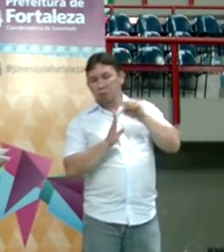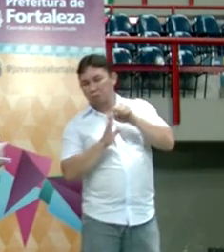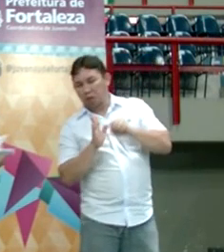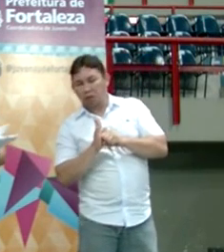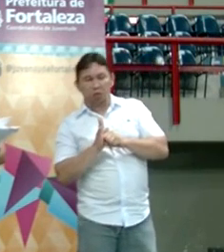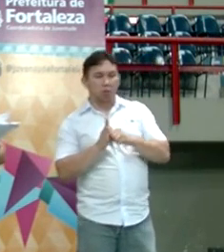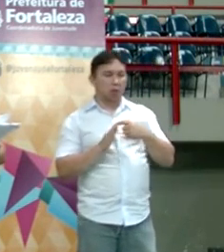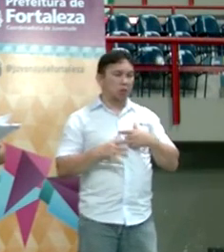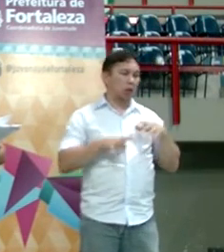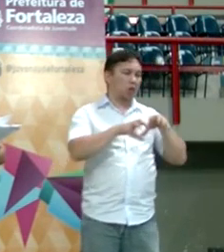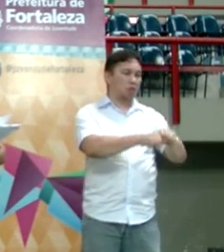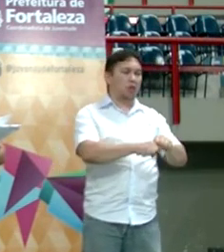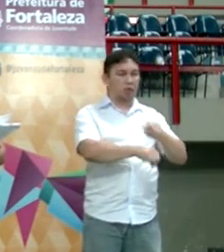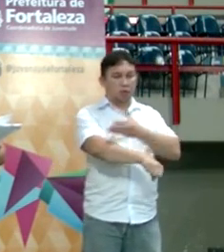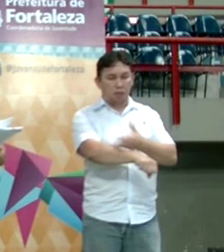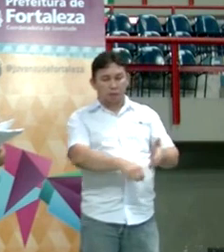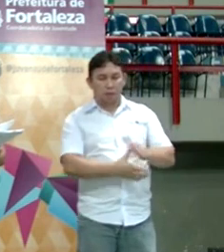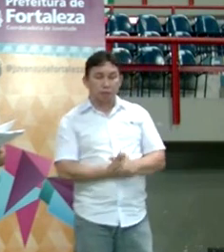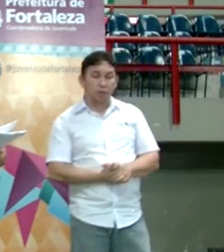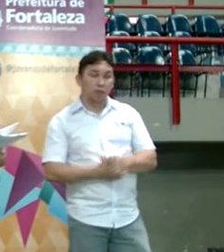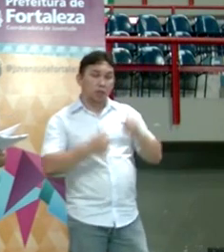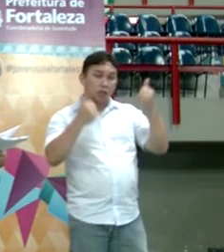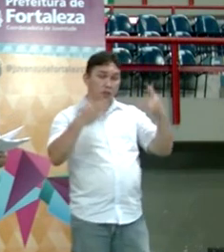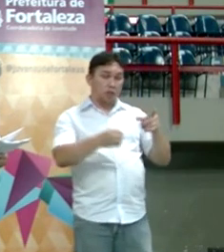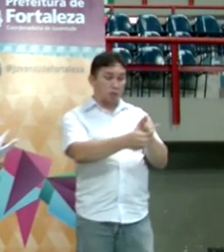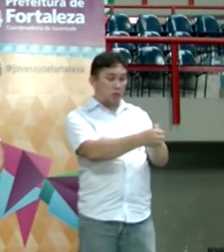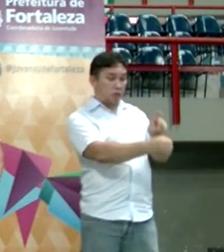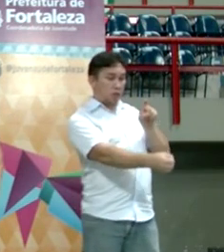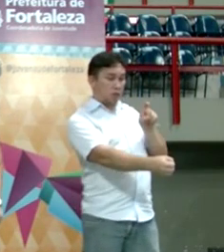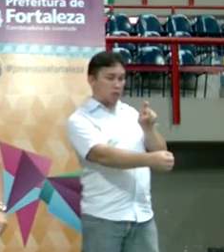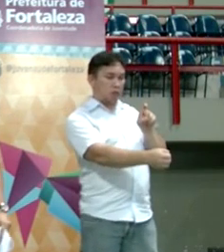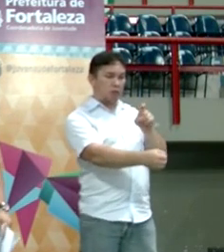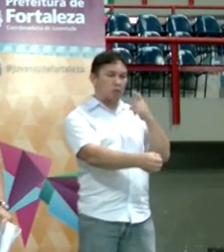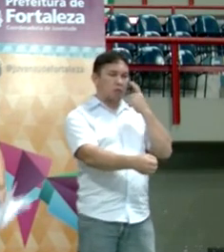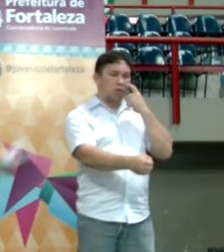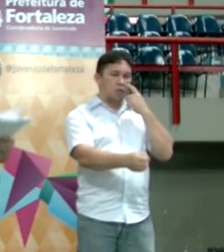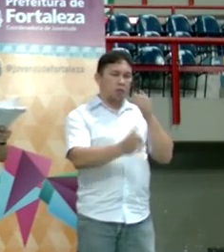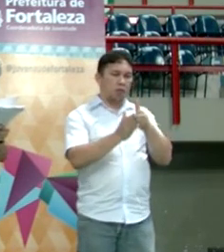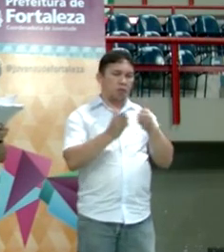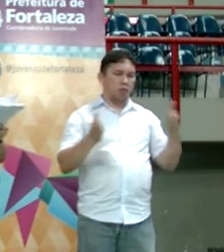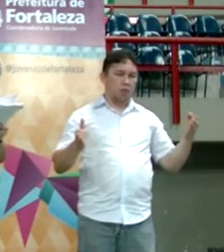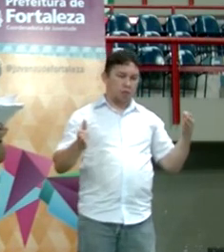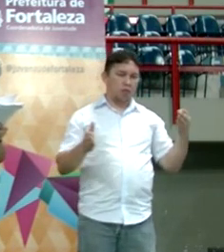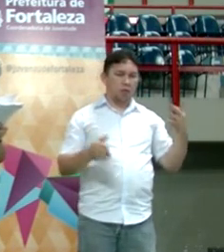detalhe. Primeiro, ele diz que o apartheid durou 4 décadas.